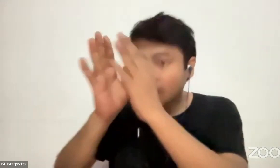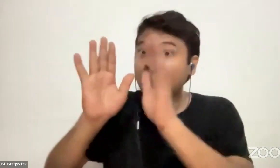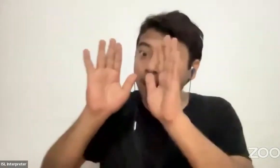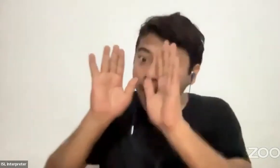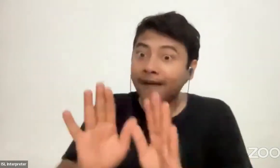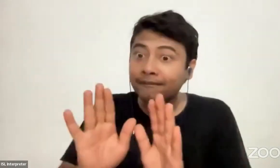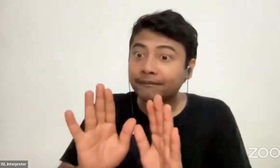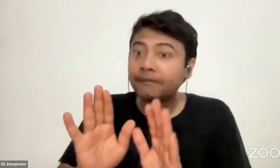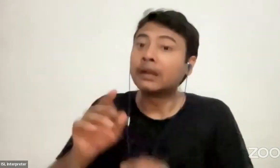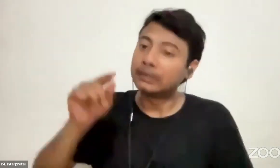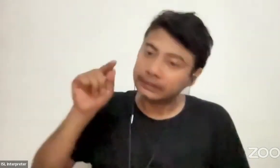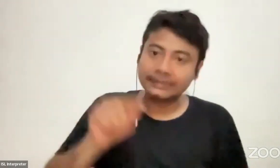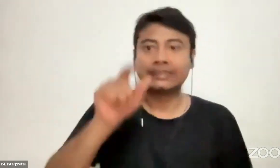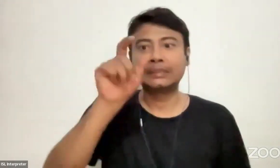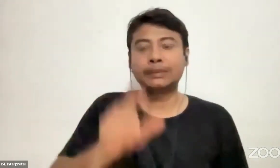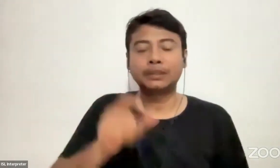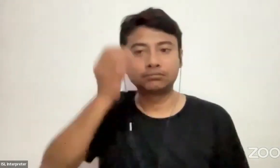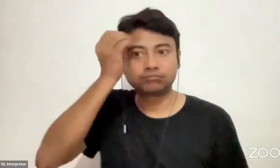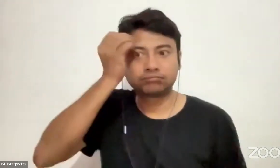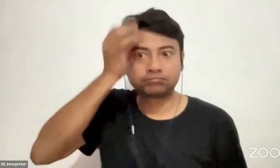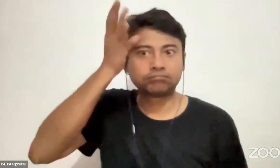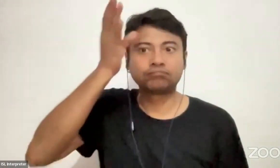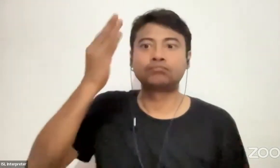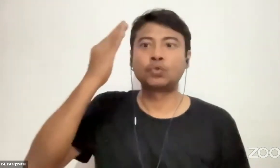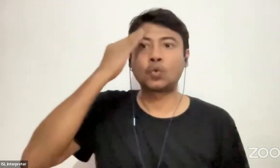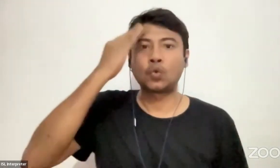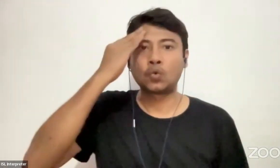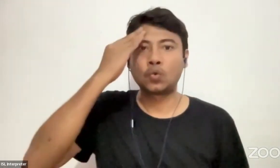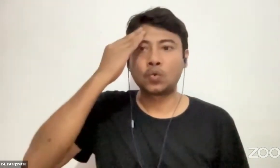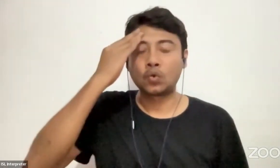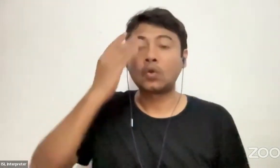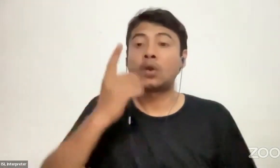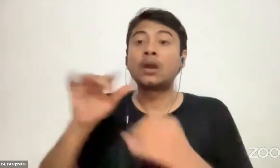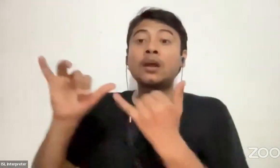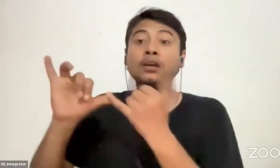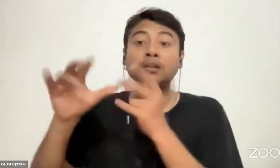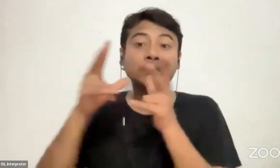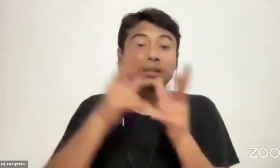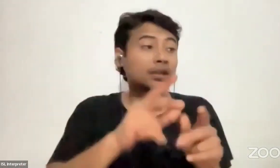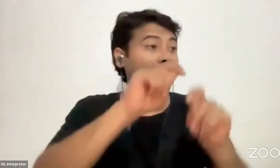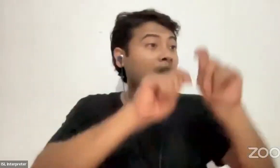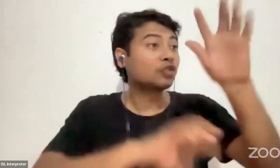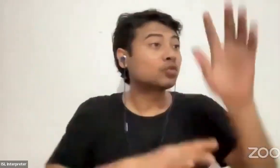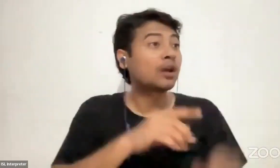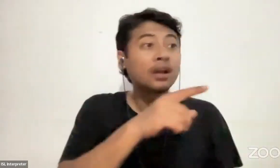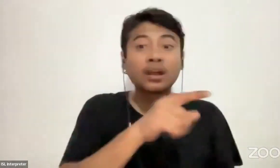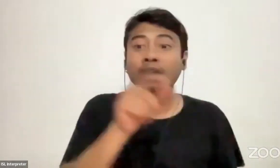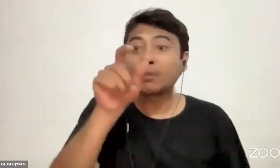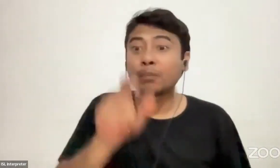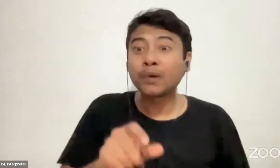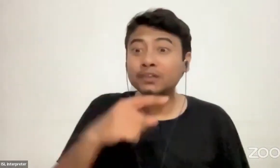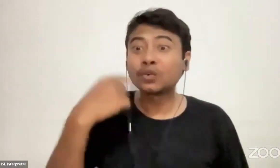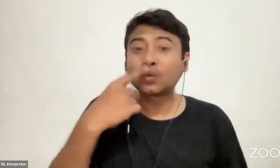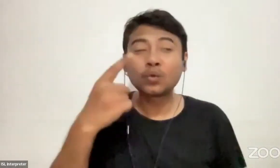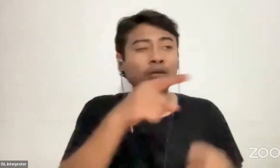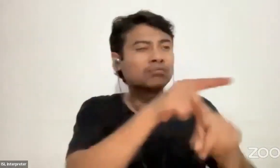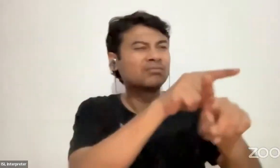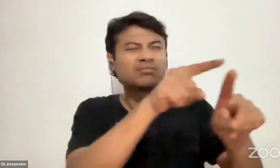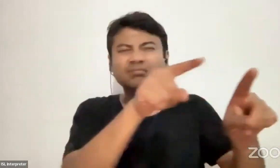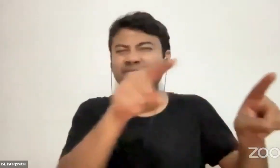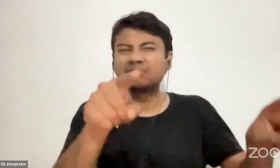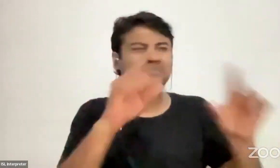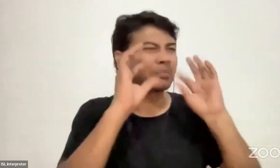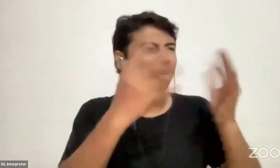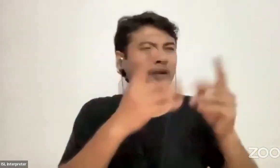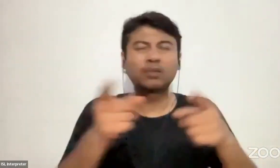महात्मा, ऐसी पर्सनालिटी दुर्लभ है बहुत, कोई कोई लाखों करोड़ों में से कोई व्यक्ति एक